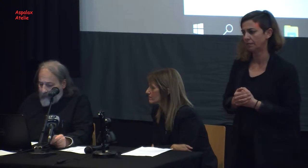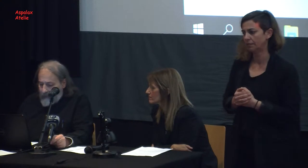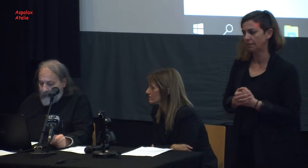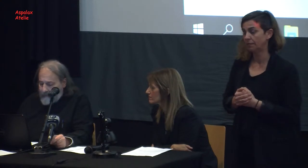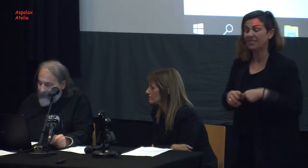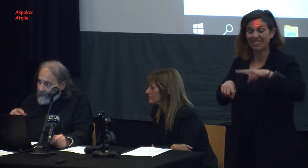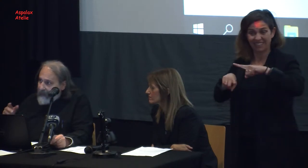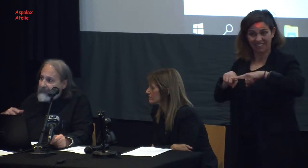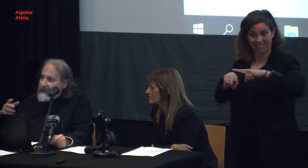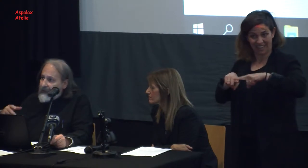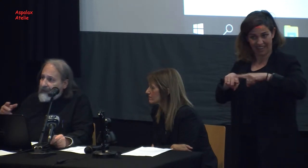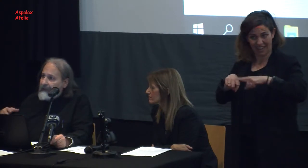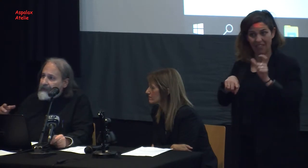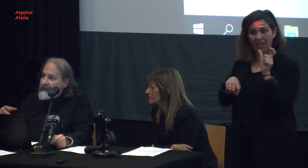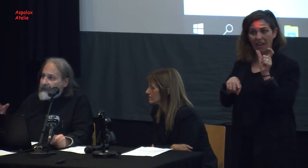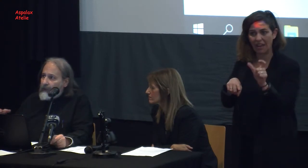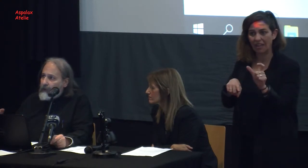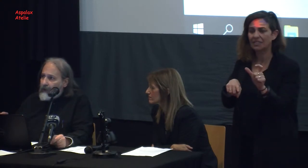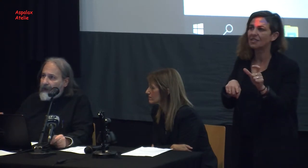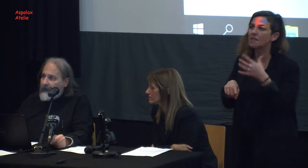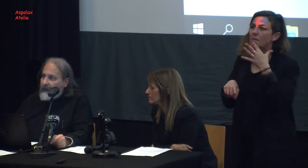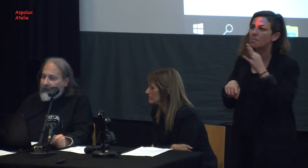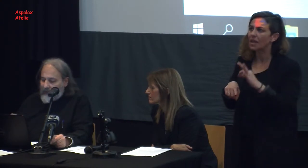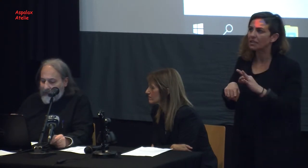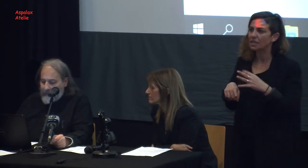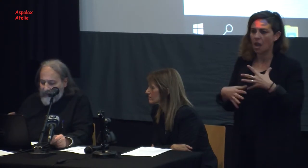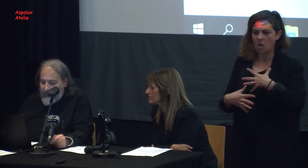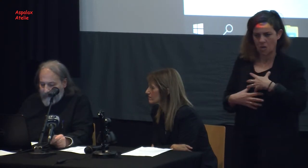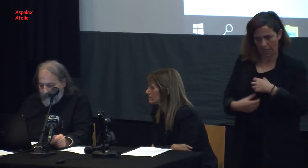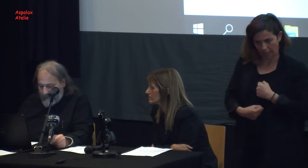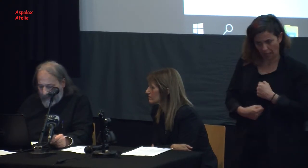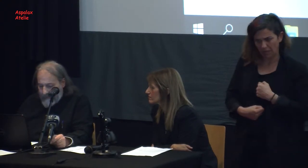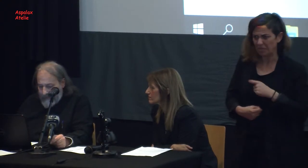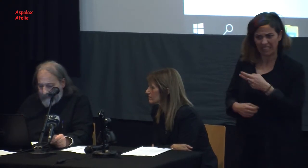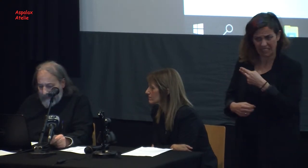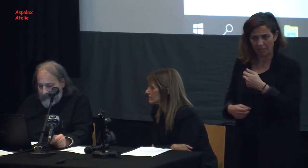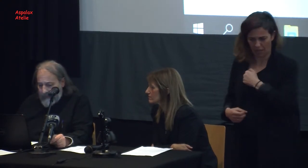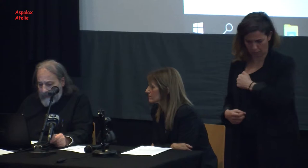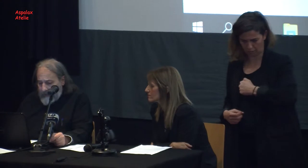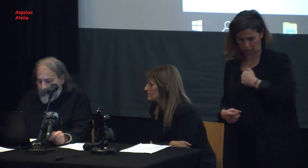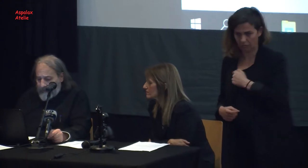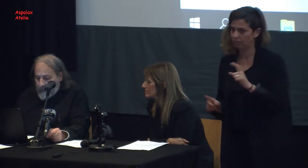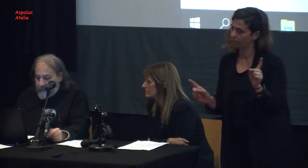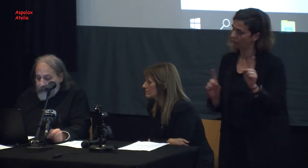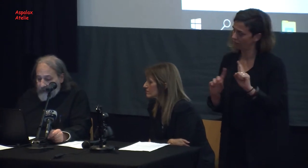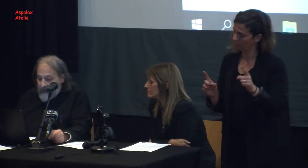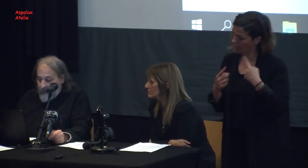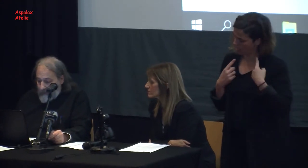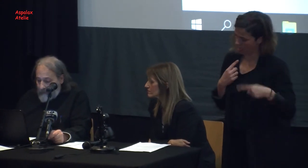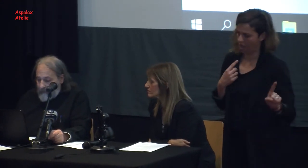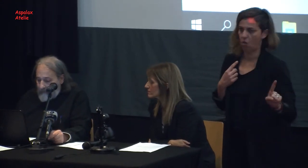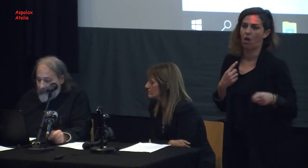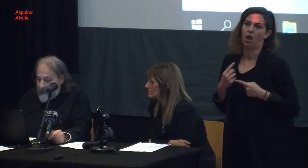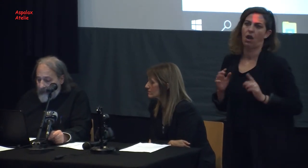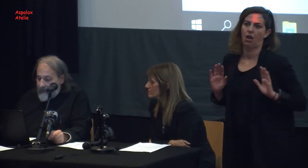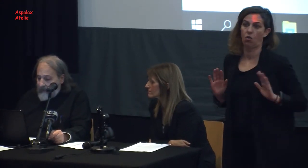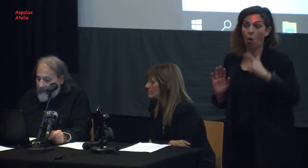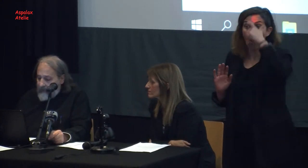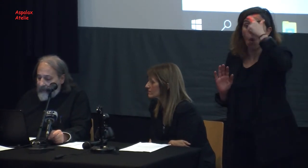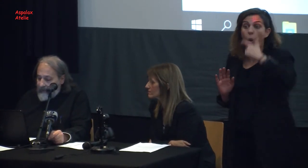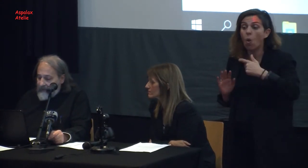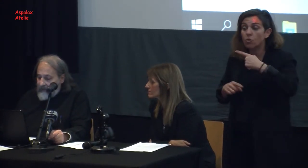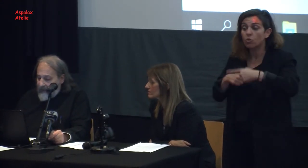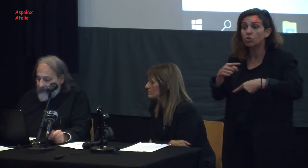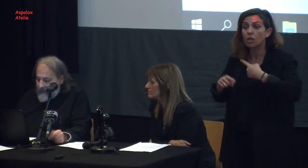Το ελληνικό παραπέμπει σε θλίψη, σε στενοχώρια, ενώ η κατάθλιψη δεν είναι αυτό το πράγμα. Αυτό που ζούσα εγώ